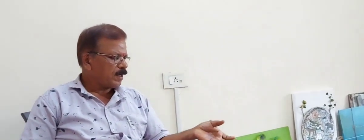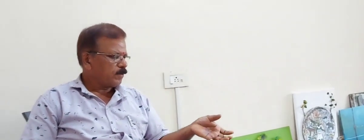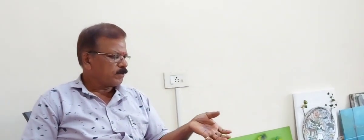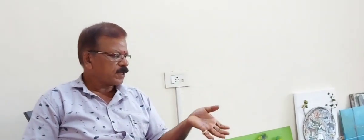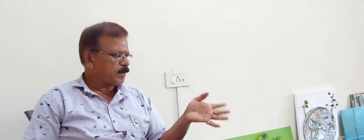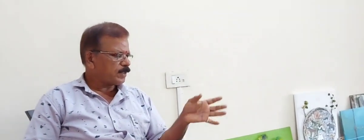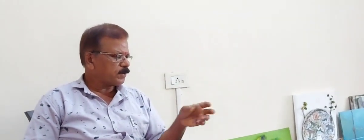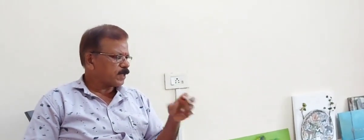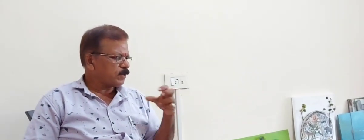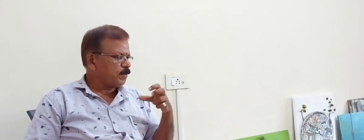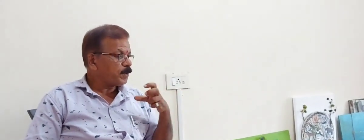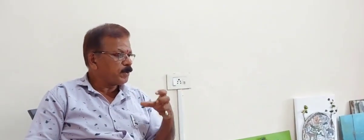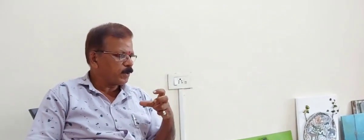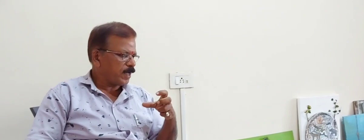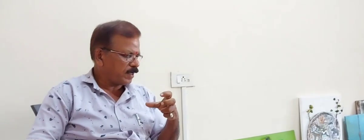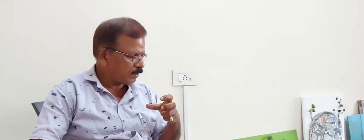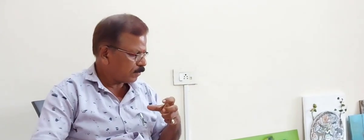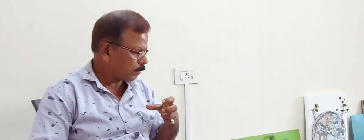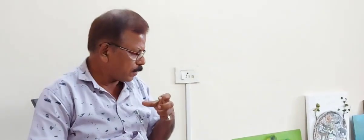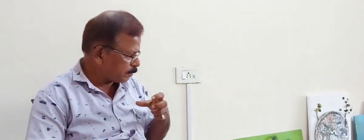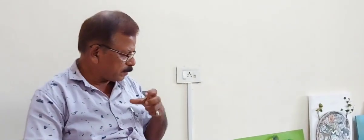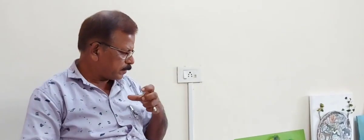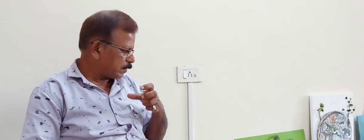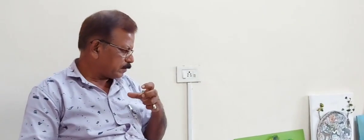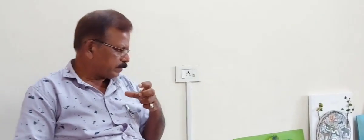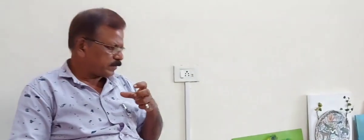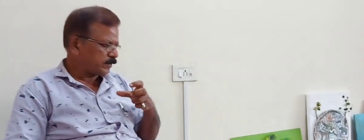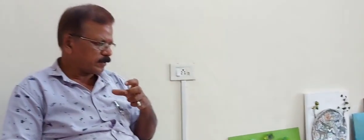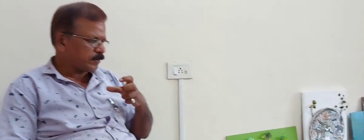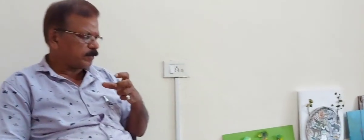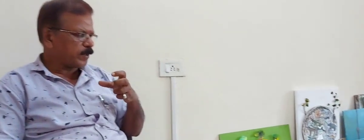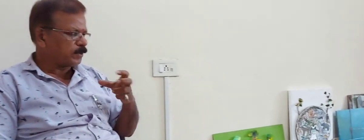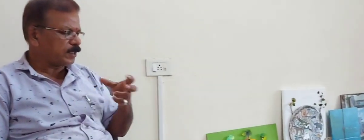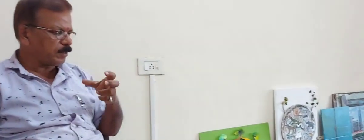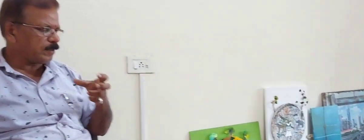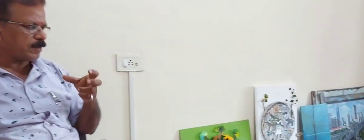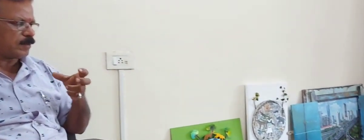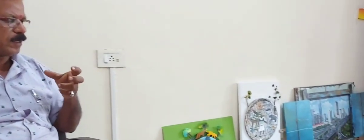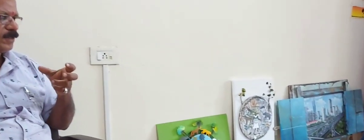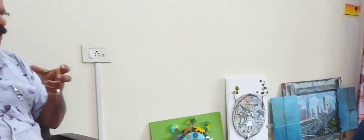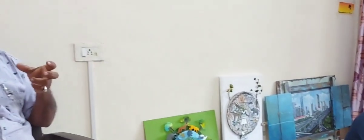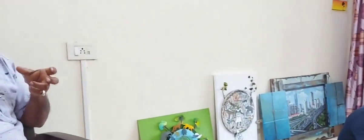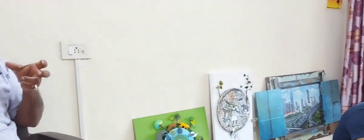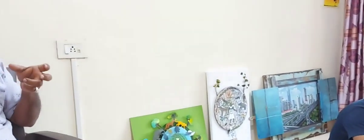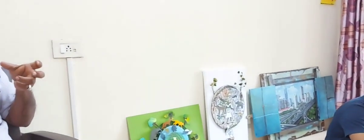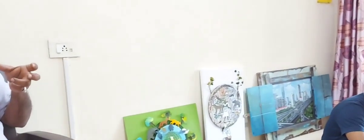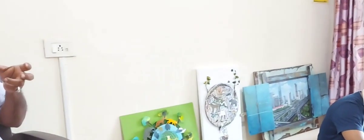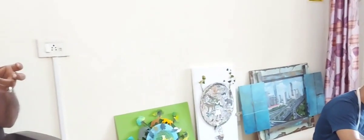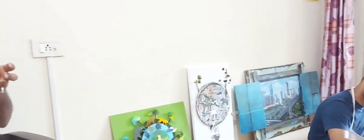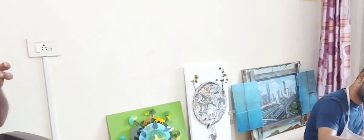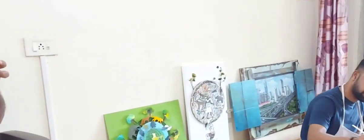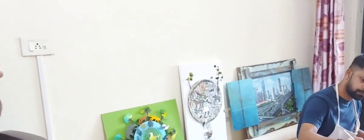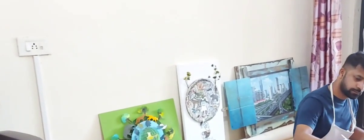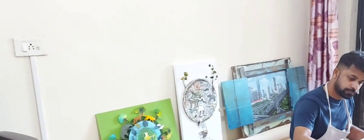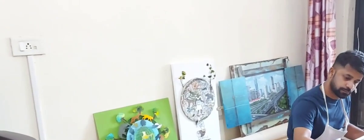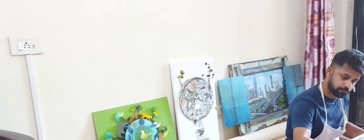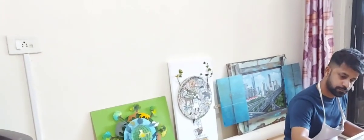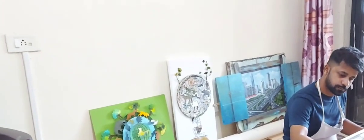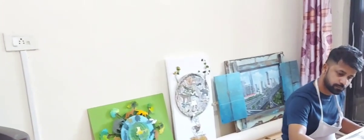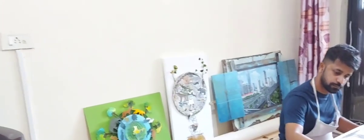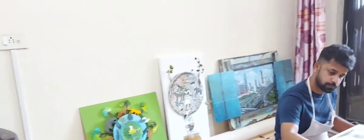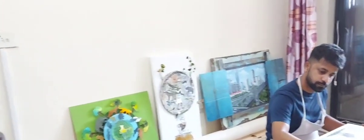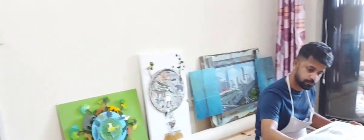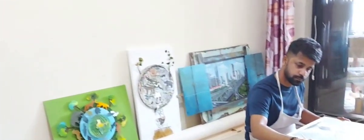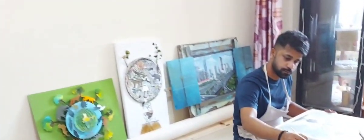लिया, उसके बाद उसका जो इम्प्रूव हो गया वो हम बहुत ही अच्छा वो इम्प्रूव हो गया है। और अब